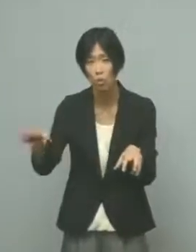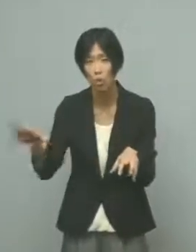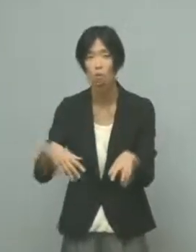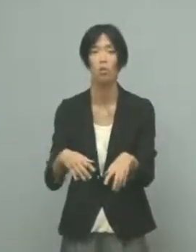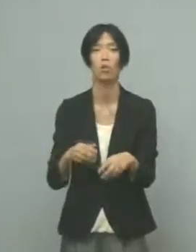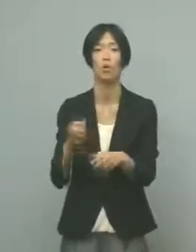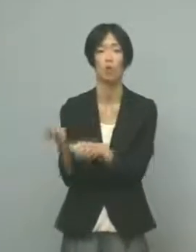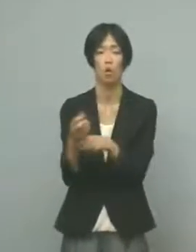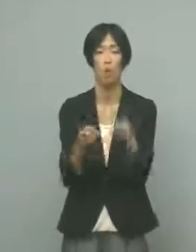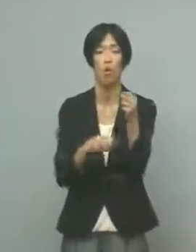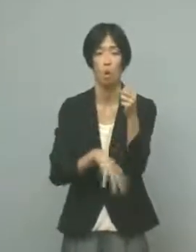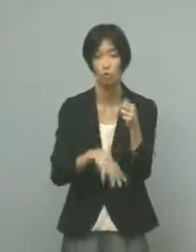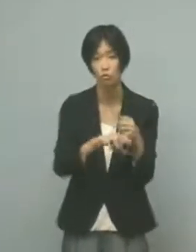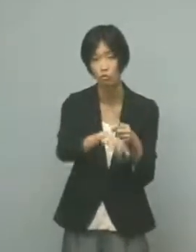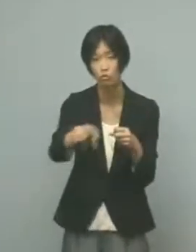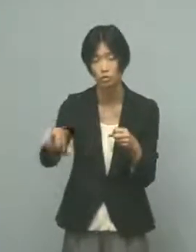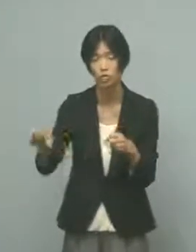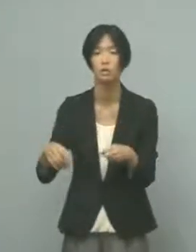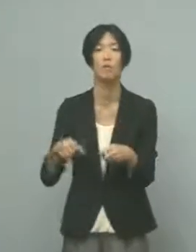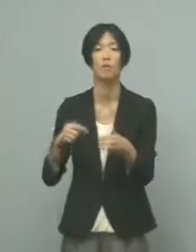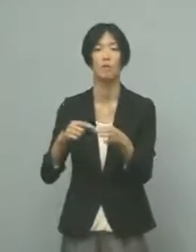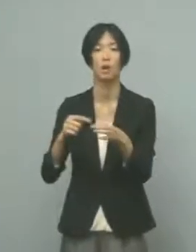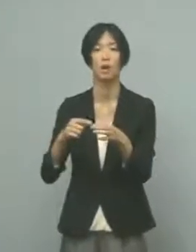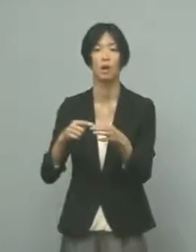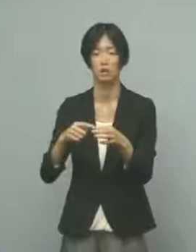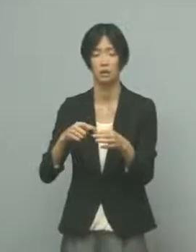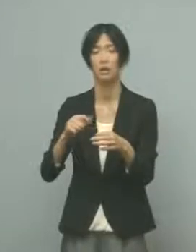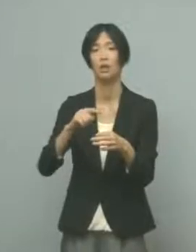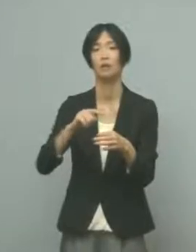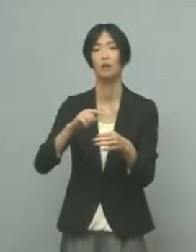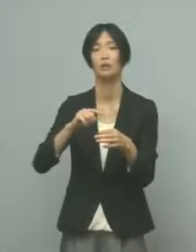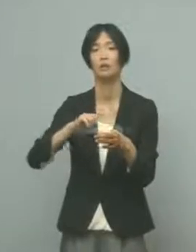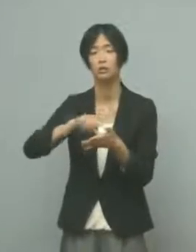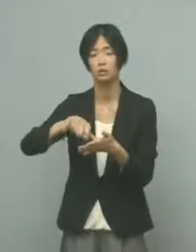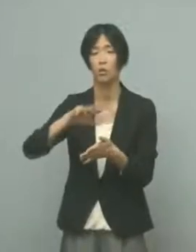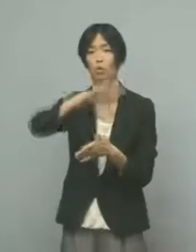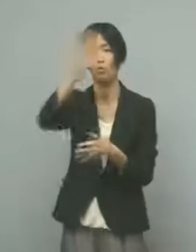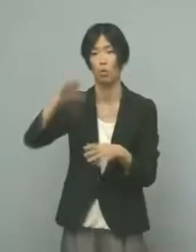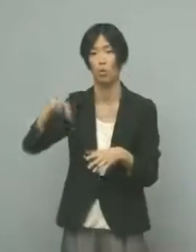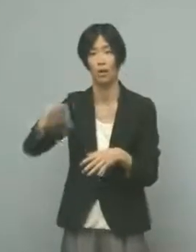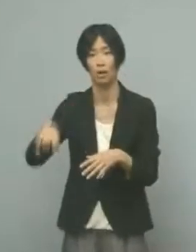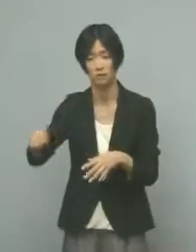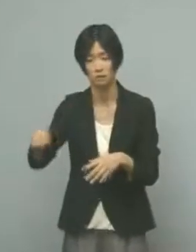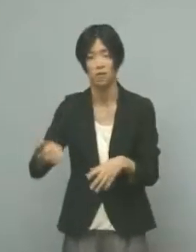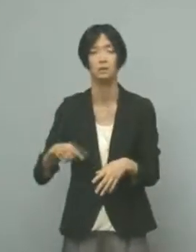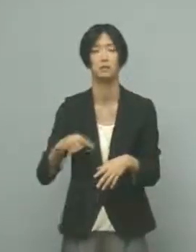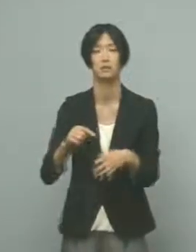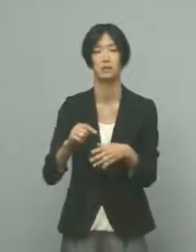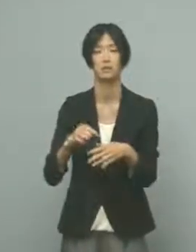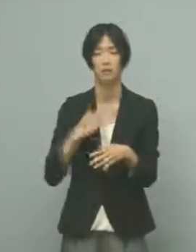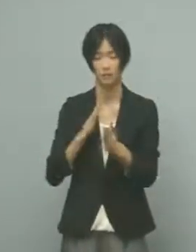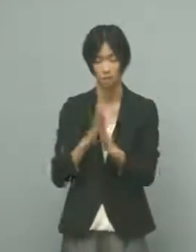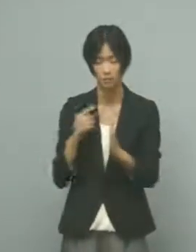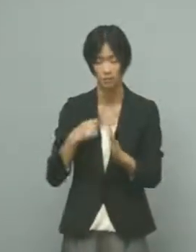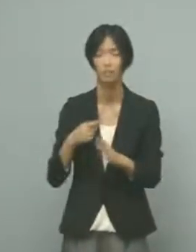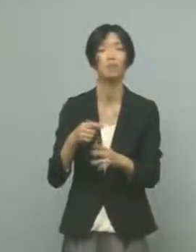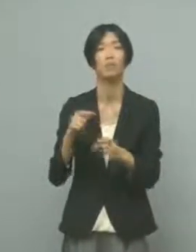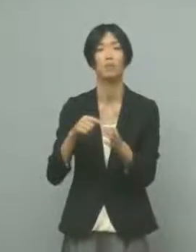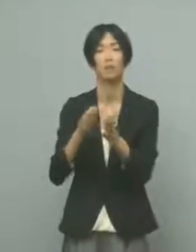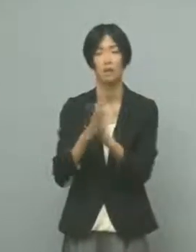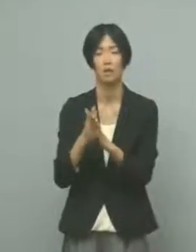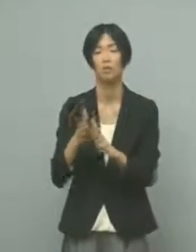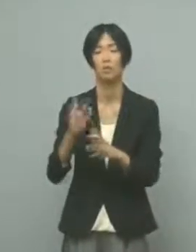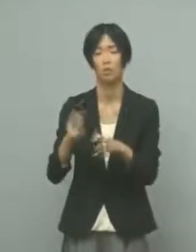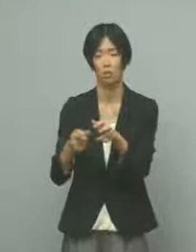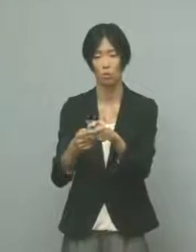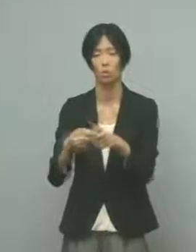各消防本部、山形地方気象台などによる山形県市町村防災対策連